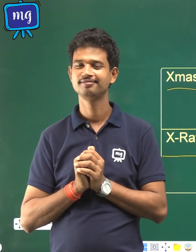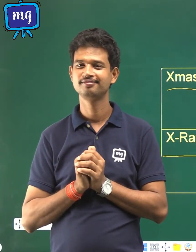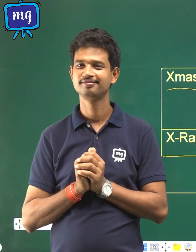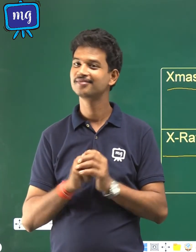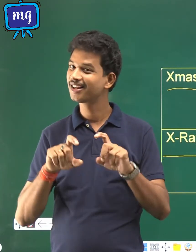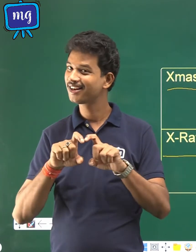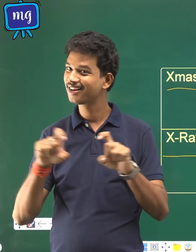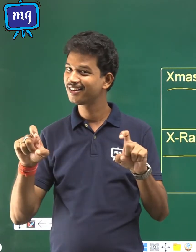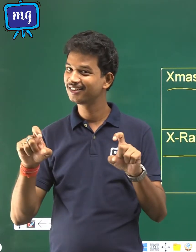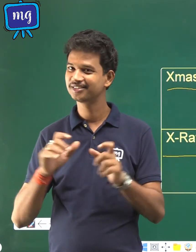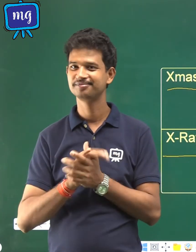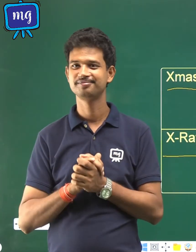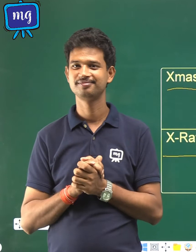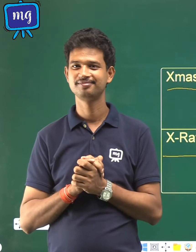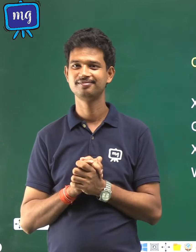Clear?